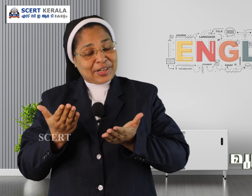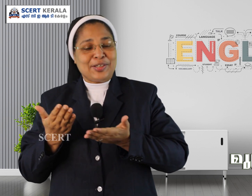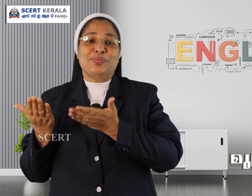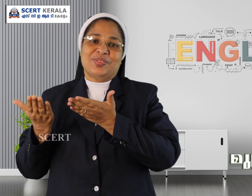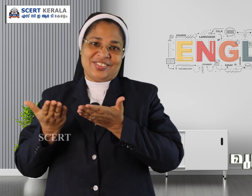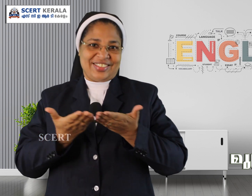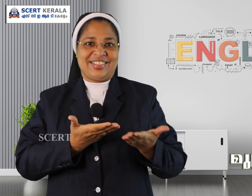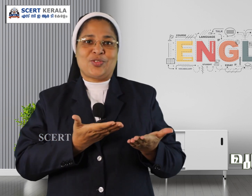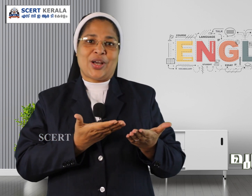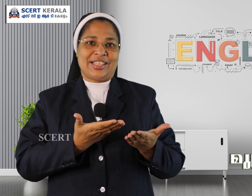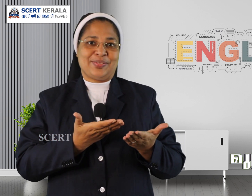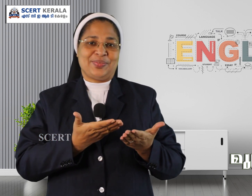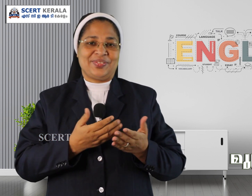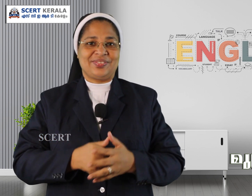ഏവർക്കും സ്വാഗതം.